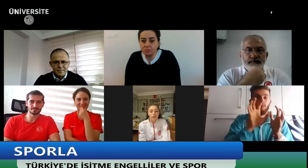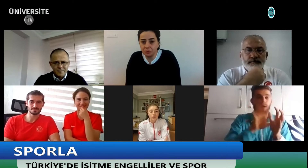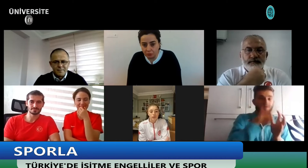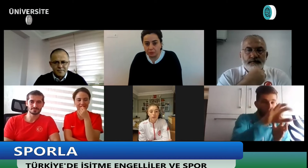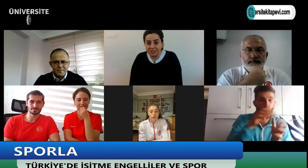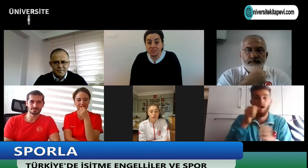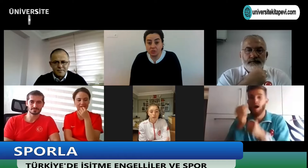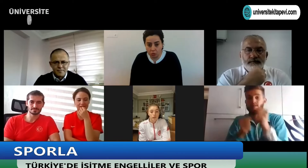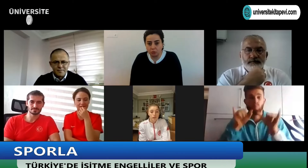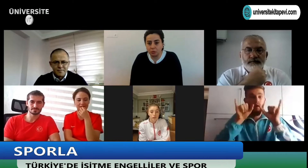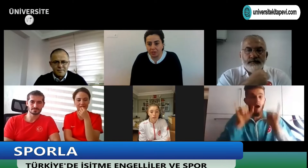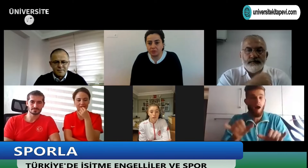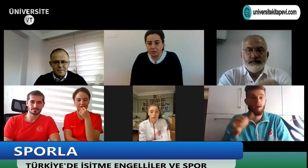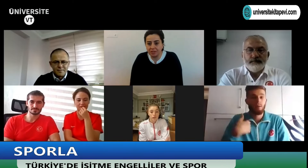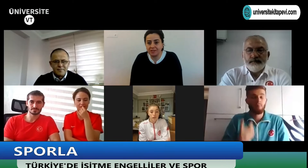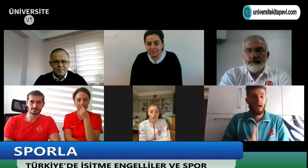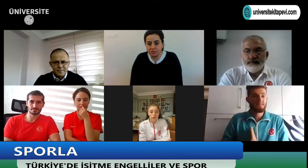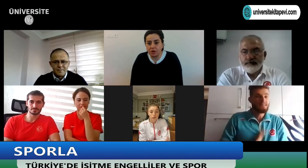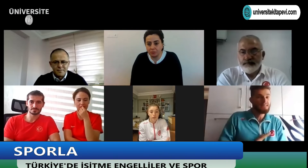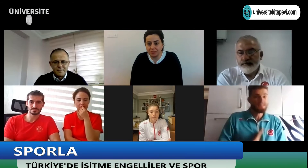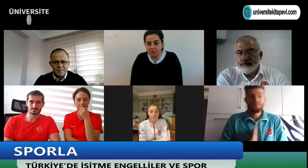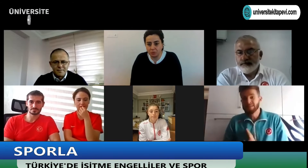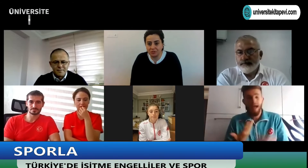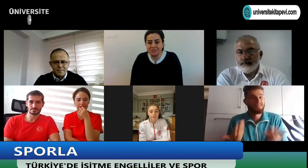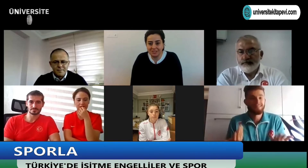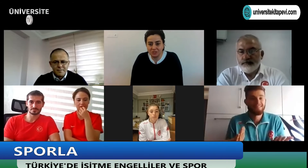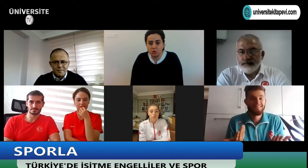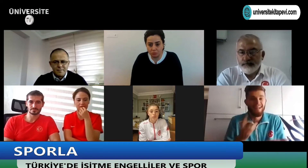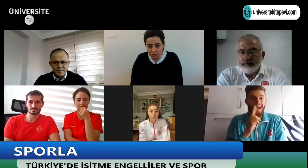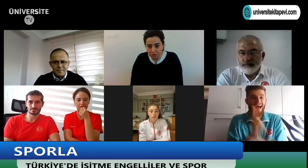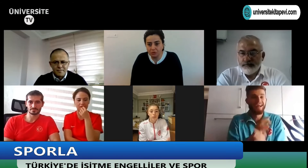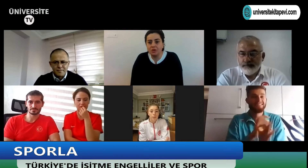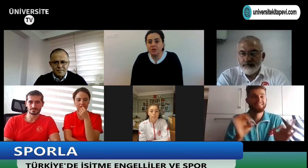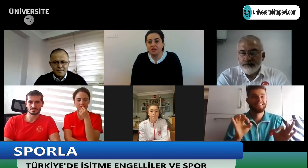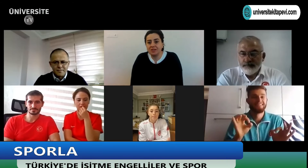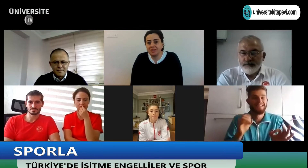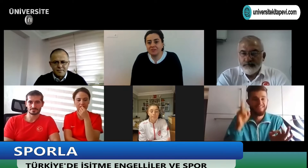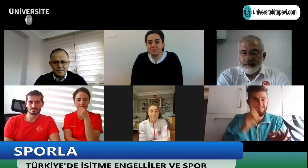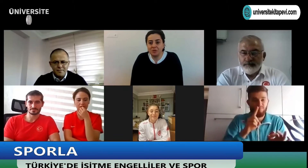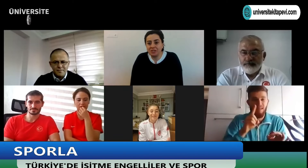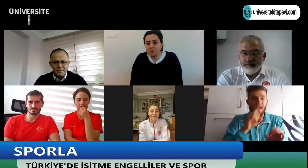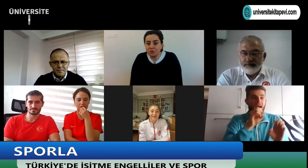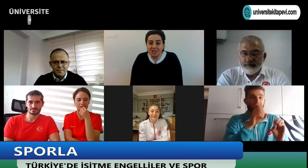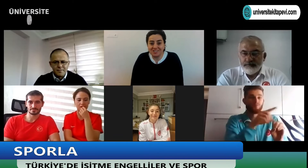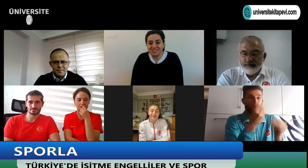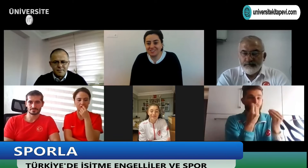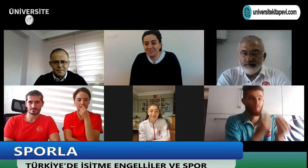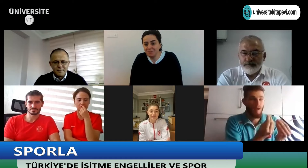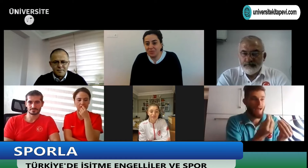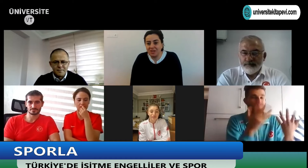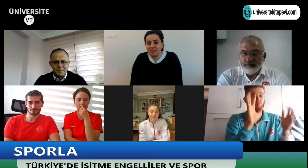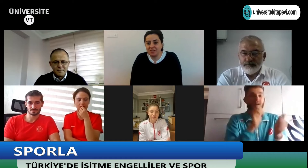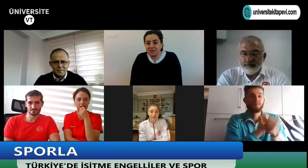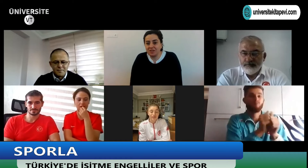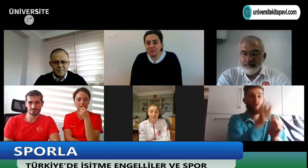basketbolda şampiyon ikinci olduk, pardon, Avrupa Şampiyonası'nda ikinci olmuştuk. Böyle çok